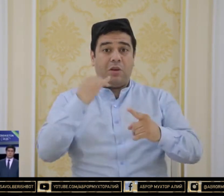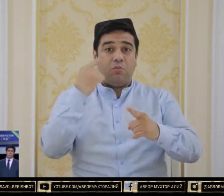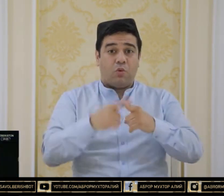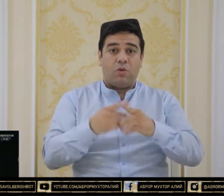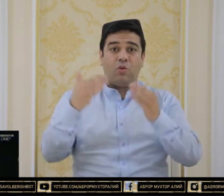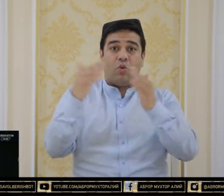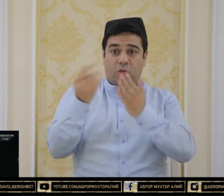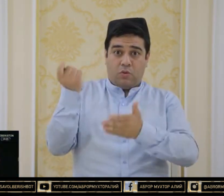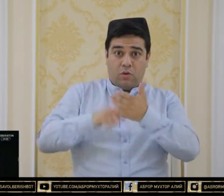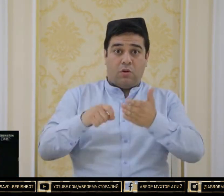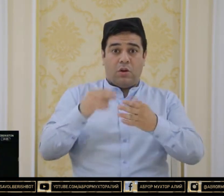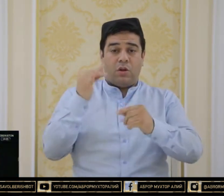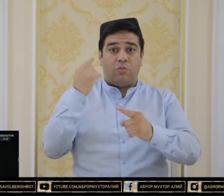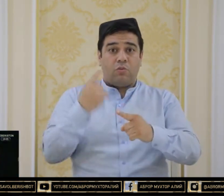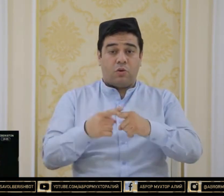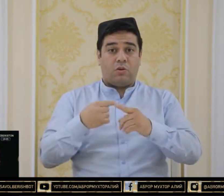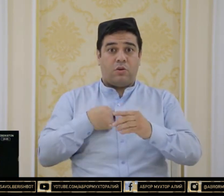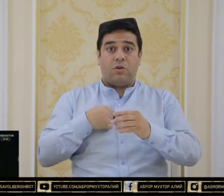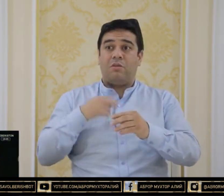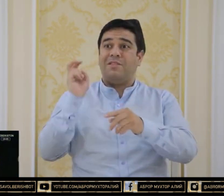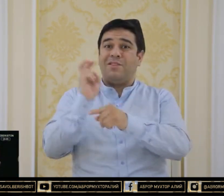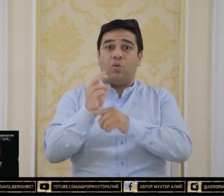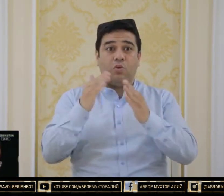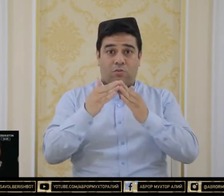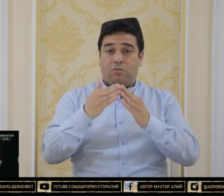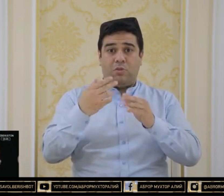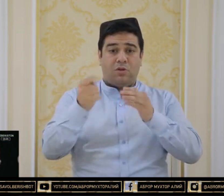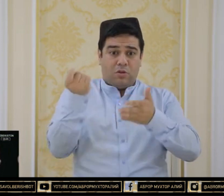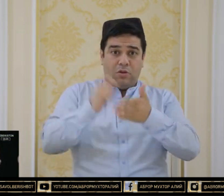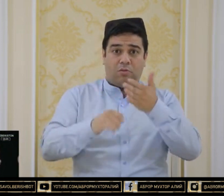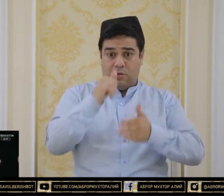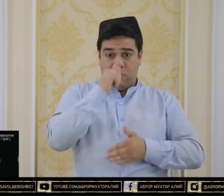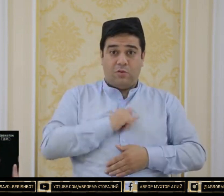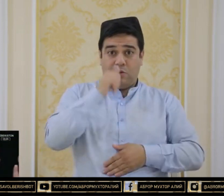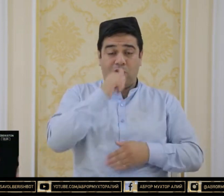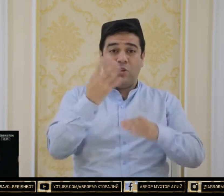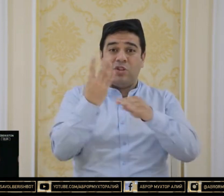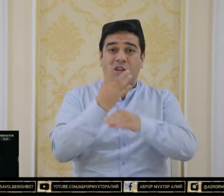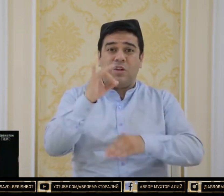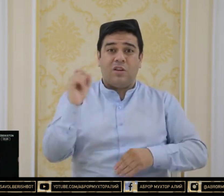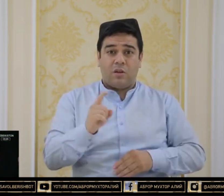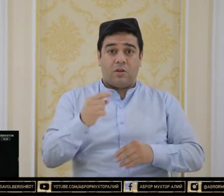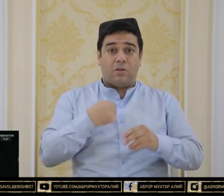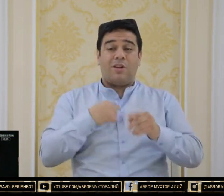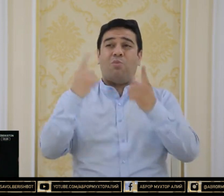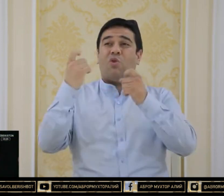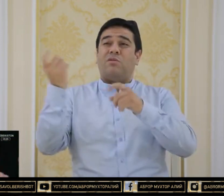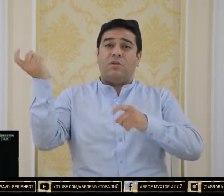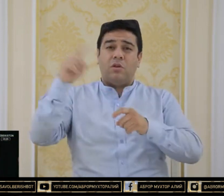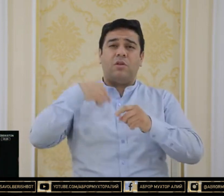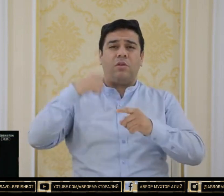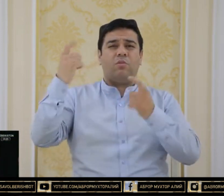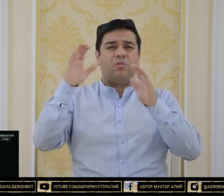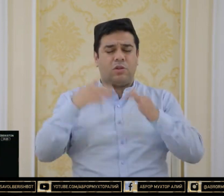qoldim. 80-ga 4-inchi etajga yashaymiz. Uydan haydab yuborishdi 4 marta. Qishloqdan turib men shularga sharoit